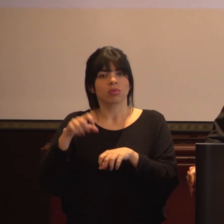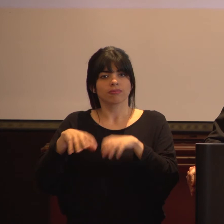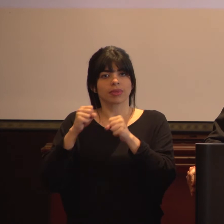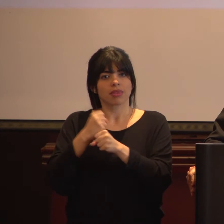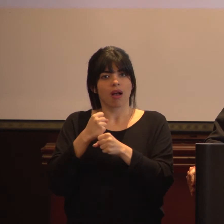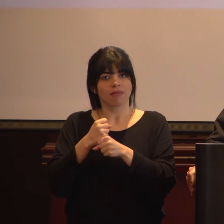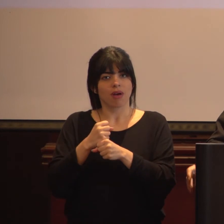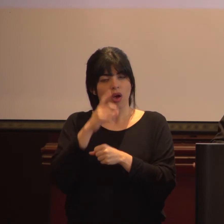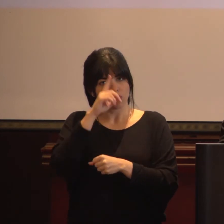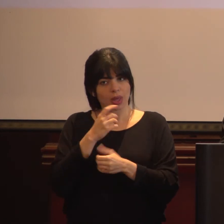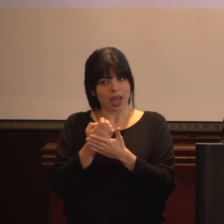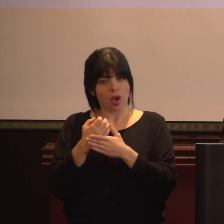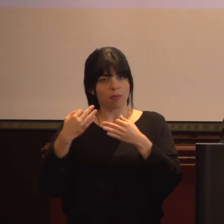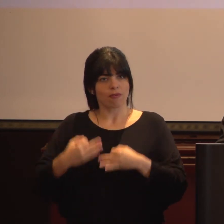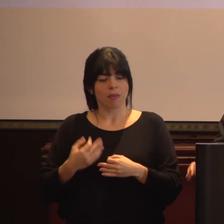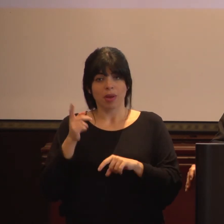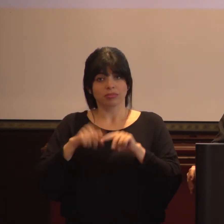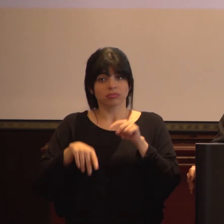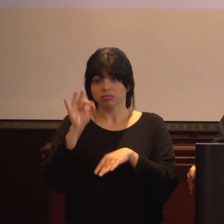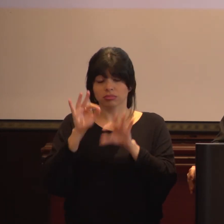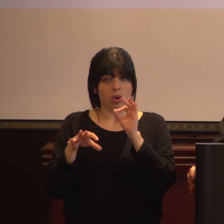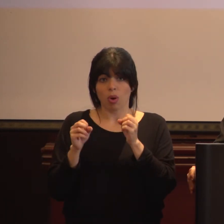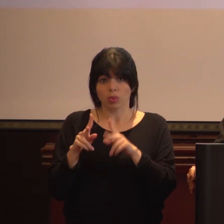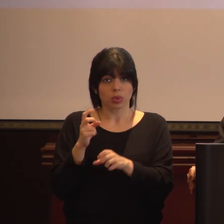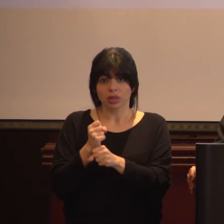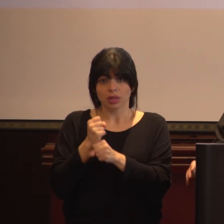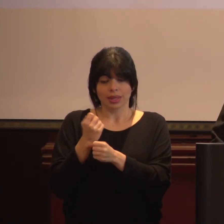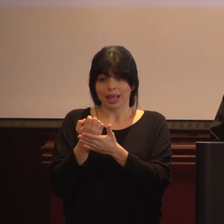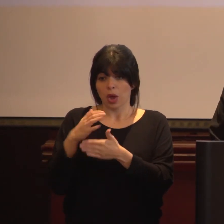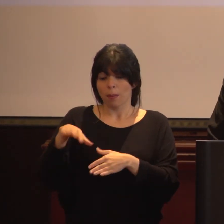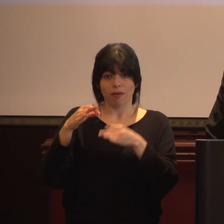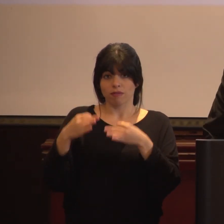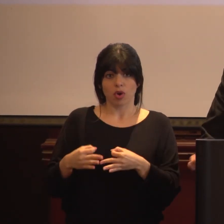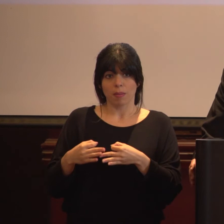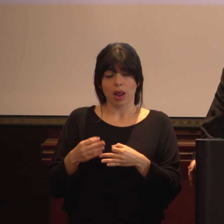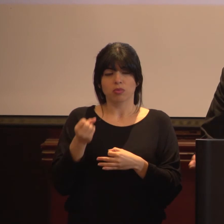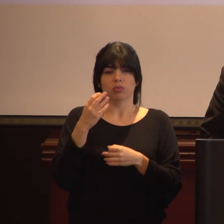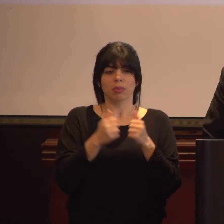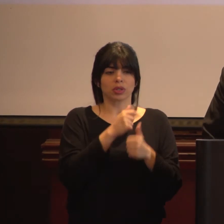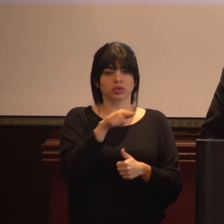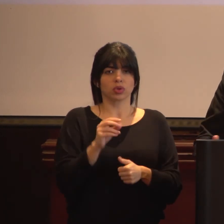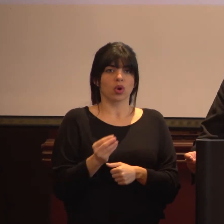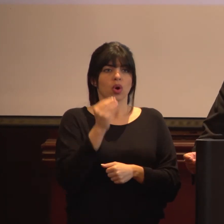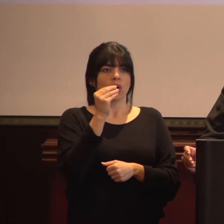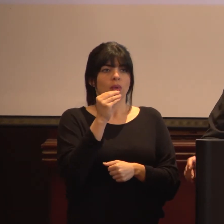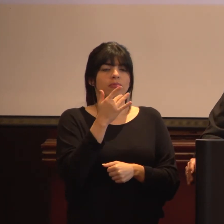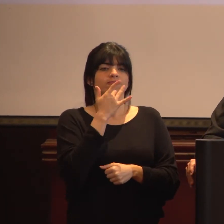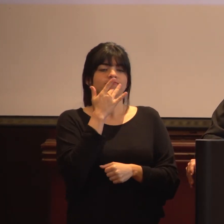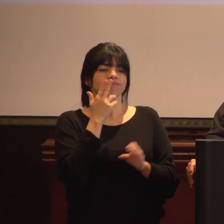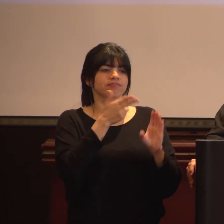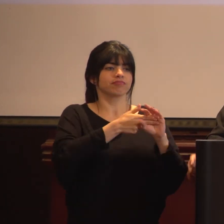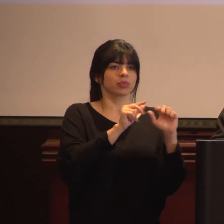en la economía formal al no encontrar oportunidades laborales en la economía formal muchos de estos jóvenes optan por